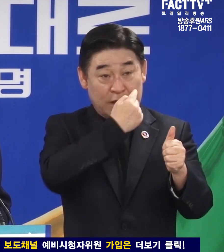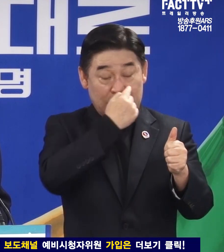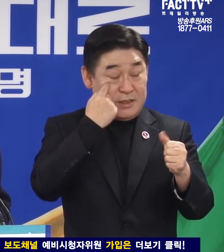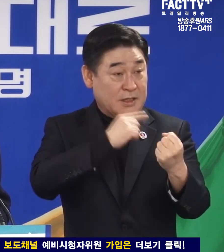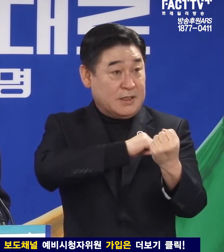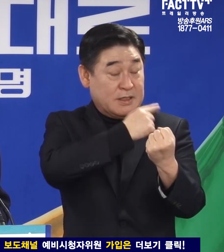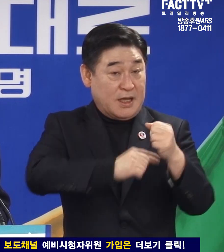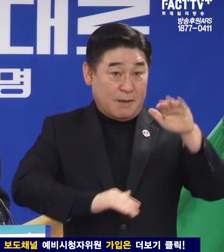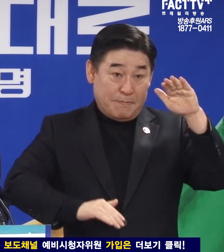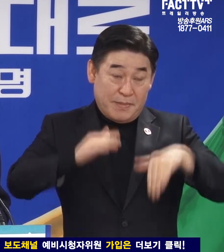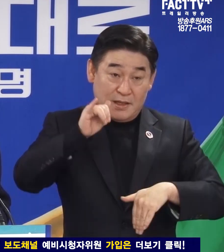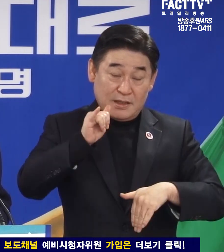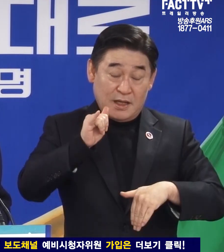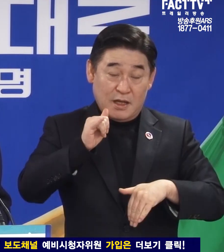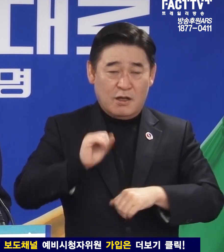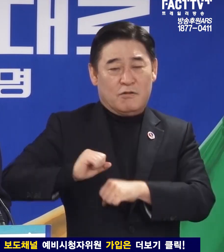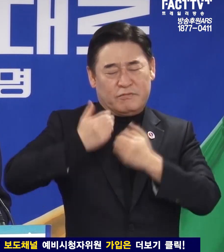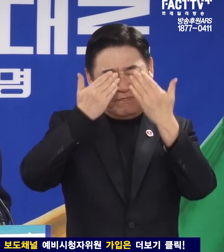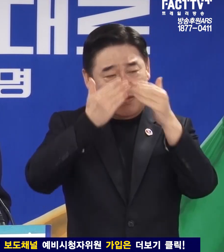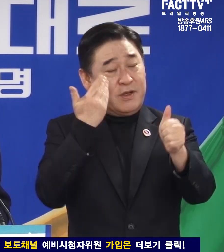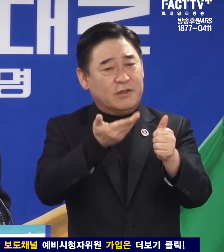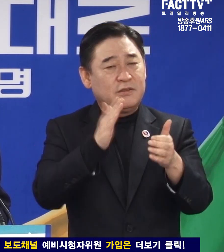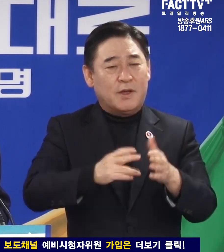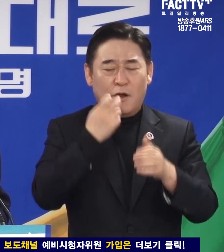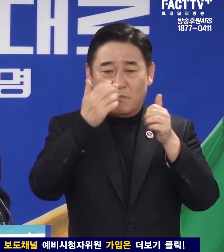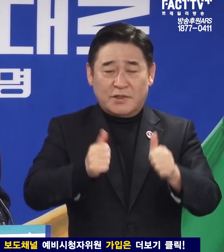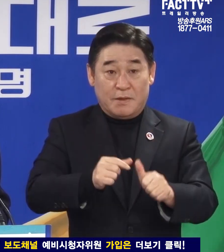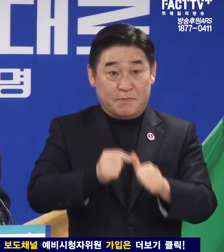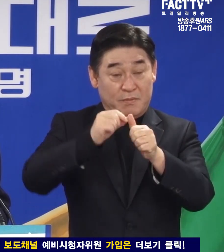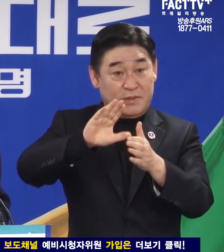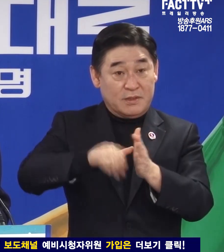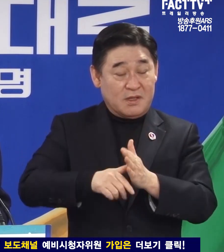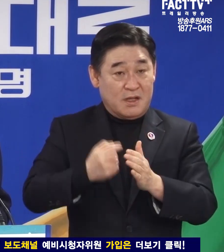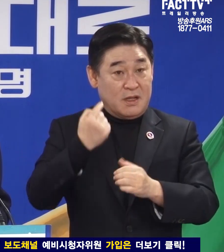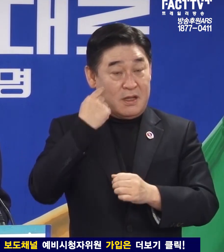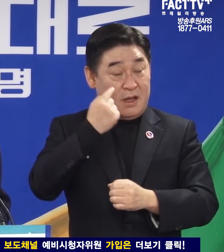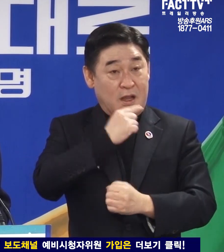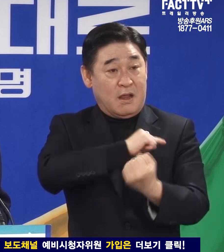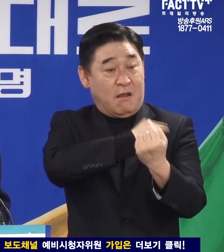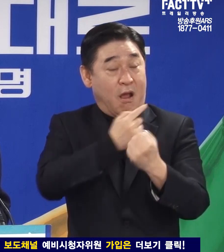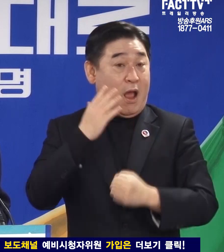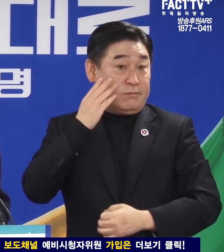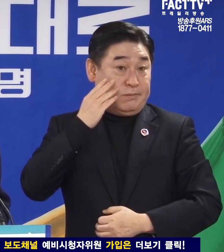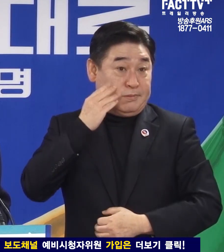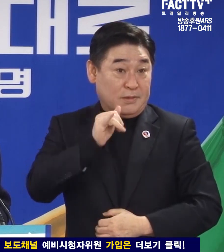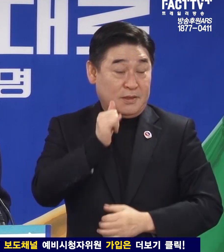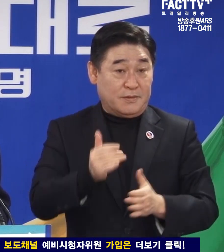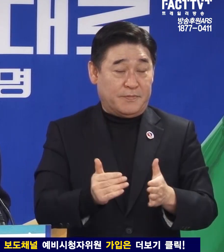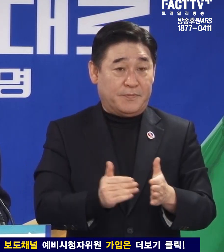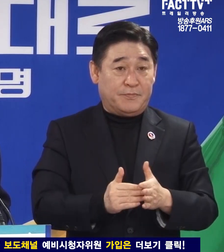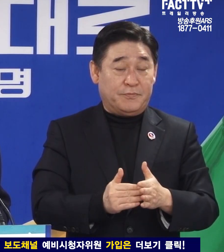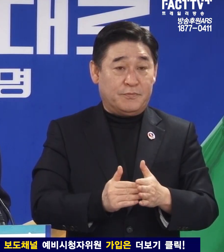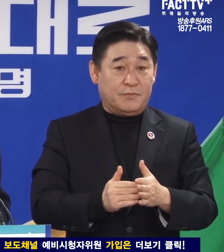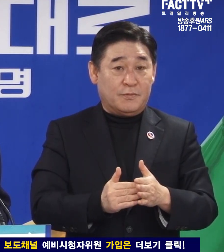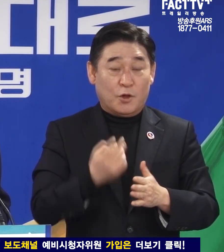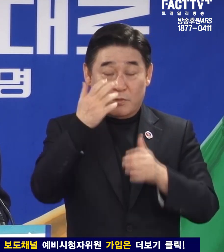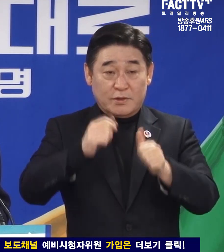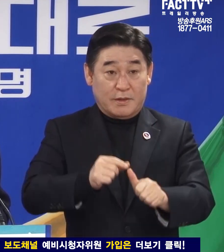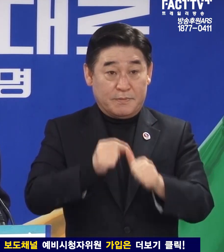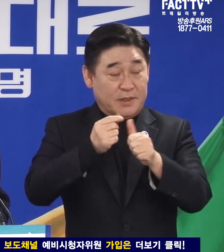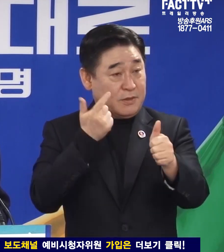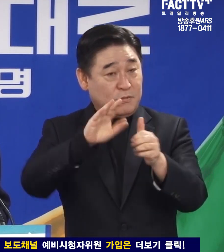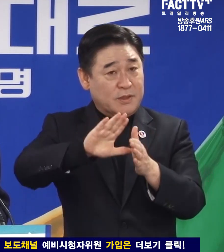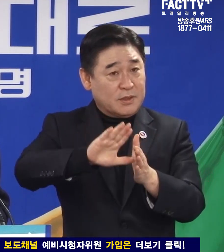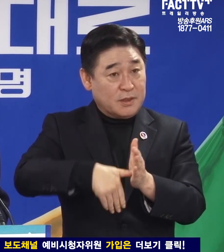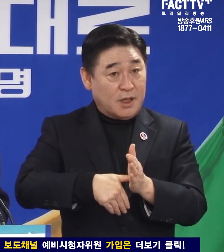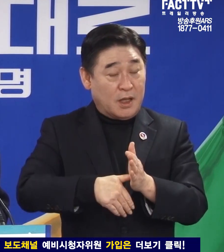군 면제를 받았습니다만 검사 임용과 재임용 시에는 시력이 정상으로 돌아왔습니다. 그러다가 검찰총장